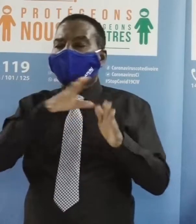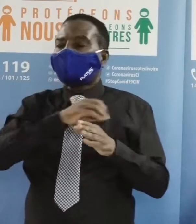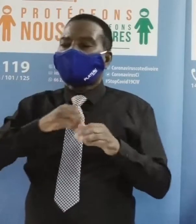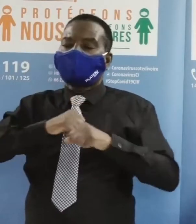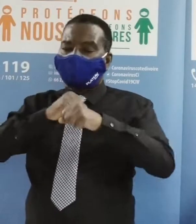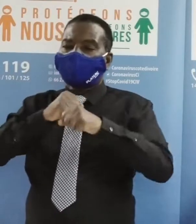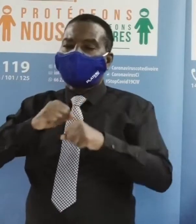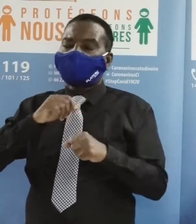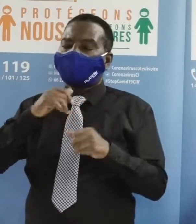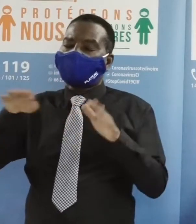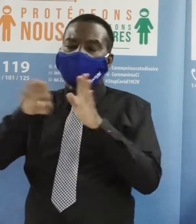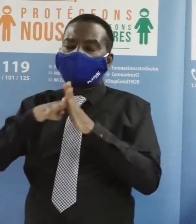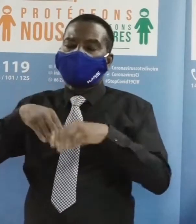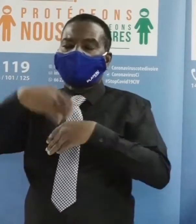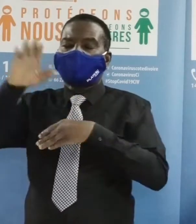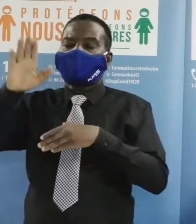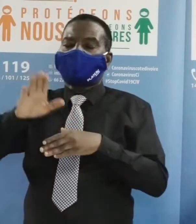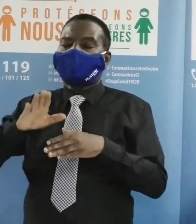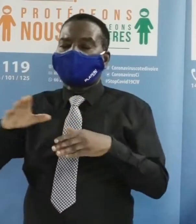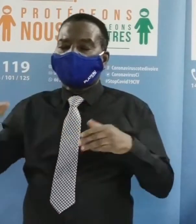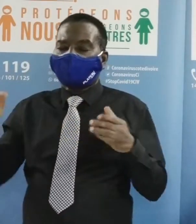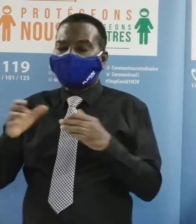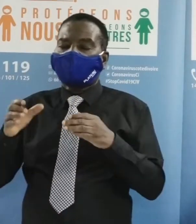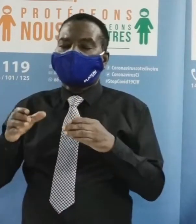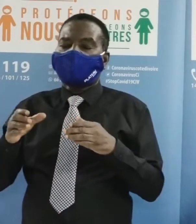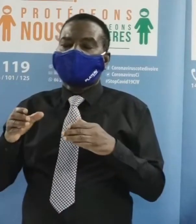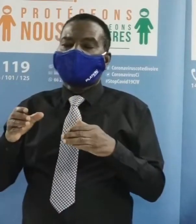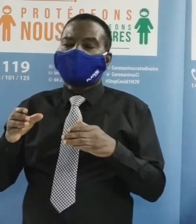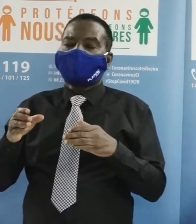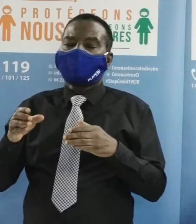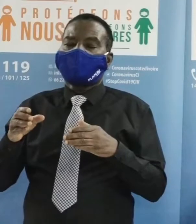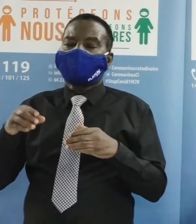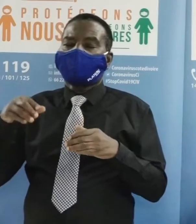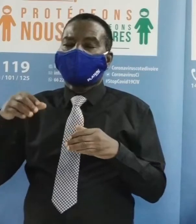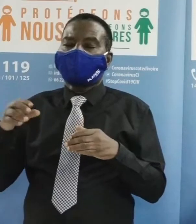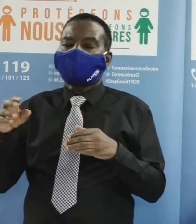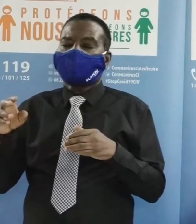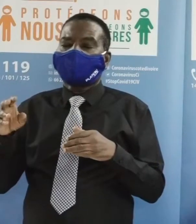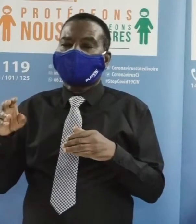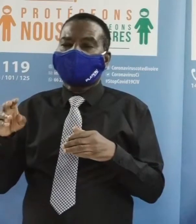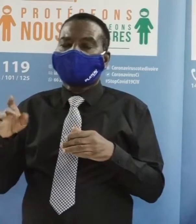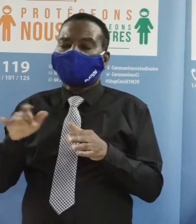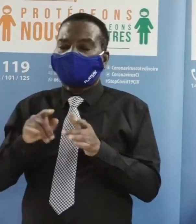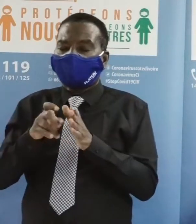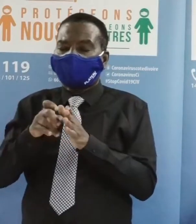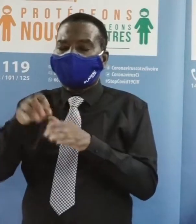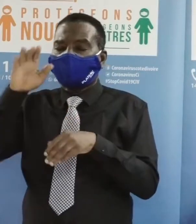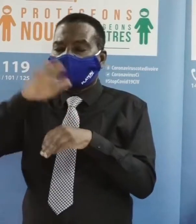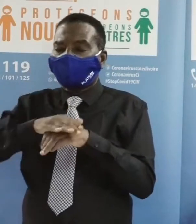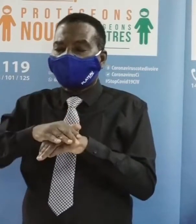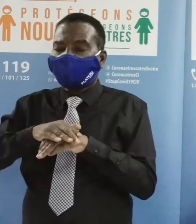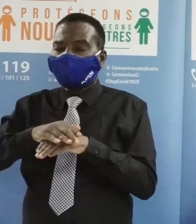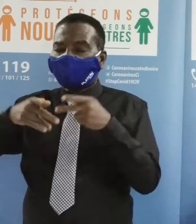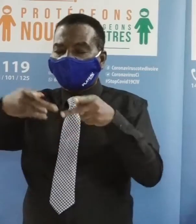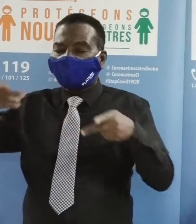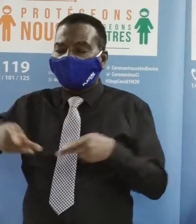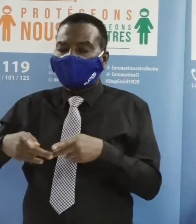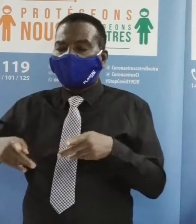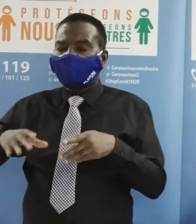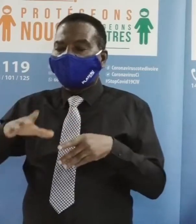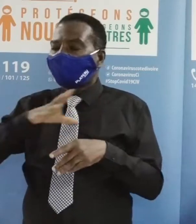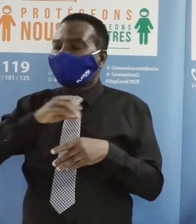sécuritaire ne pas protéger comme son camp ce choc le coc vide sur ce terrain de grippes saisonniers